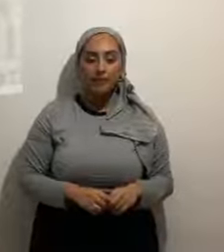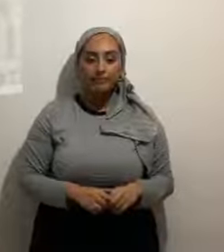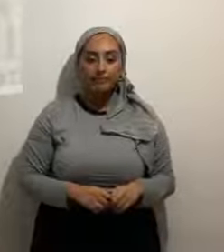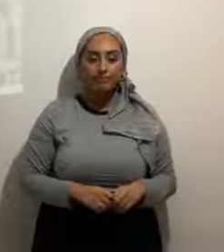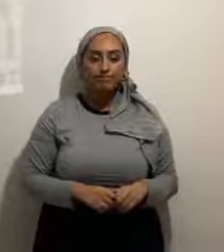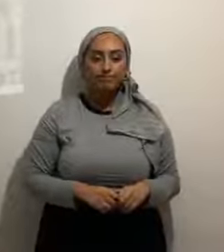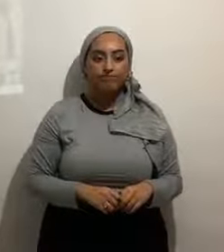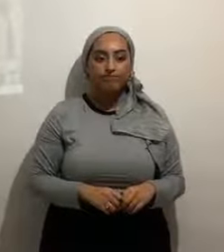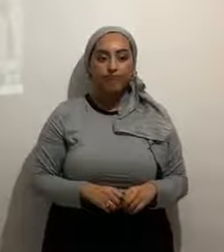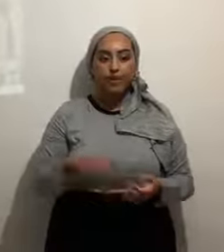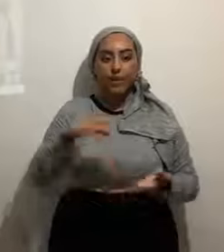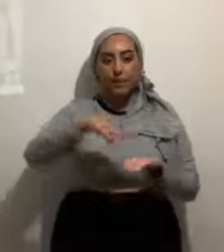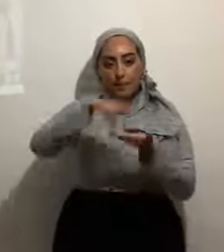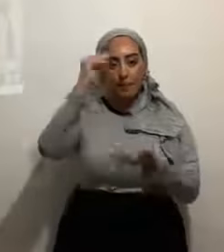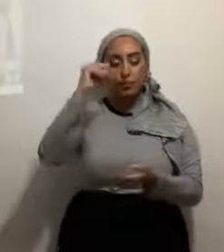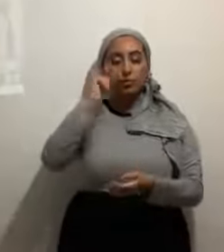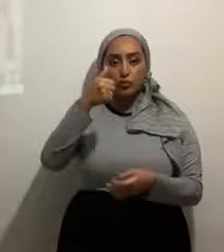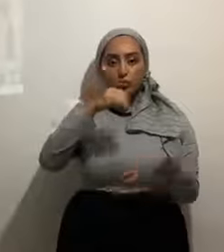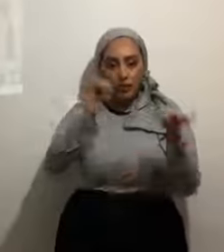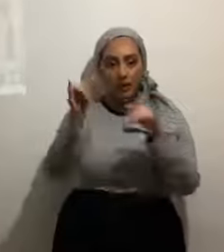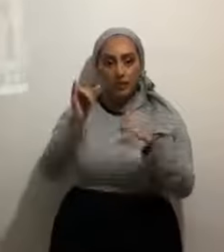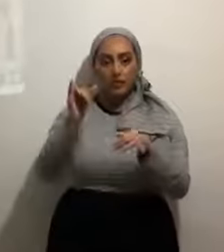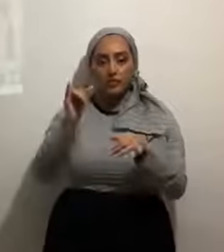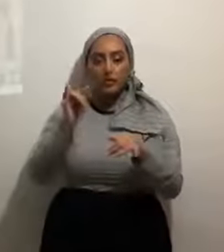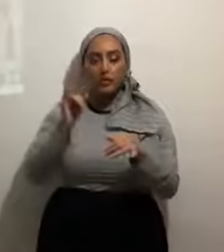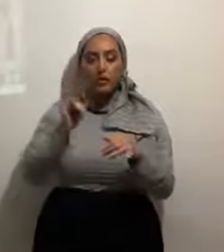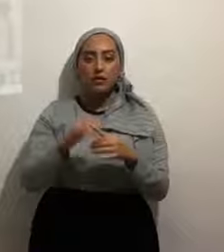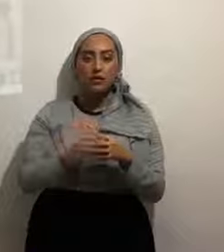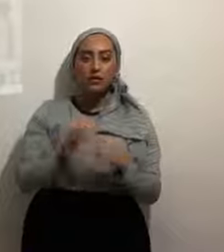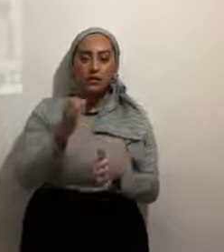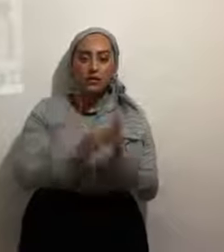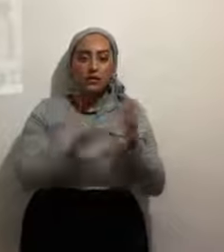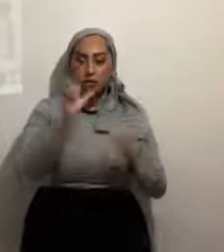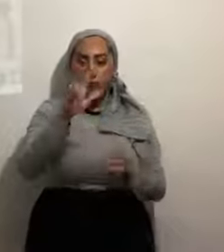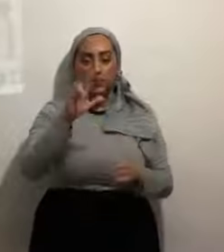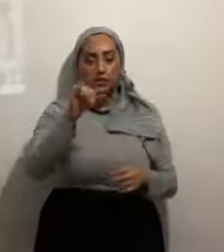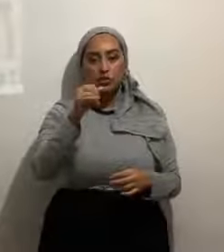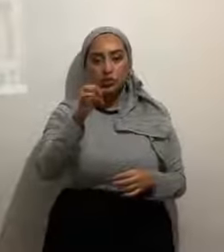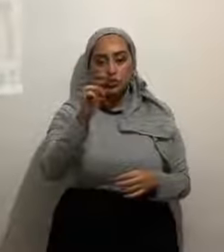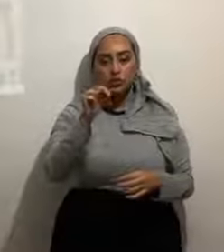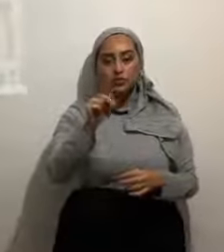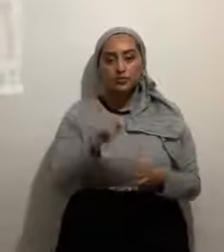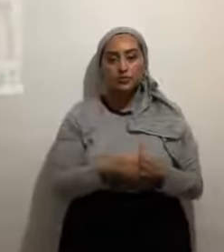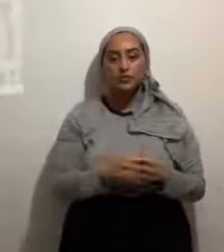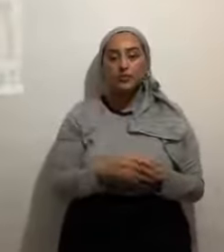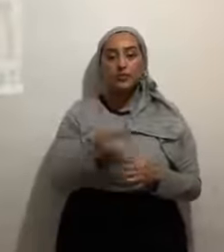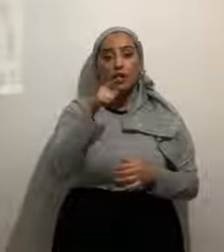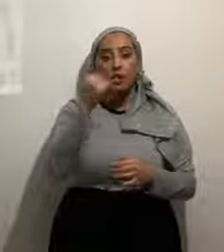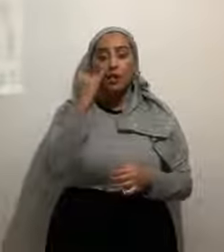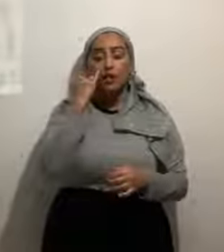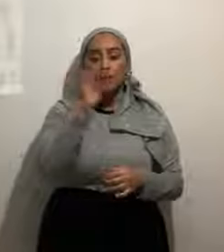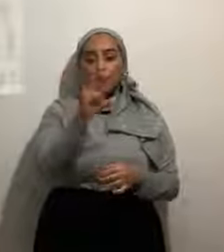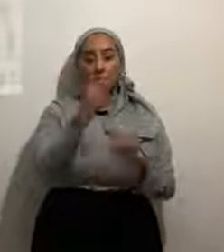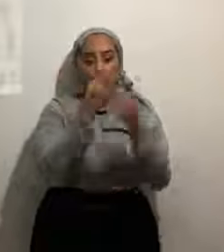eso lo vamos a ver mañana también, en la primera carta de Juan, capítulo 3. Si tú ya no pecaras, o sea, el pecado voluntario es a lo que me